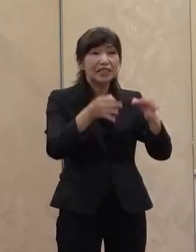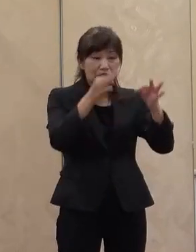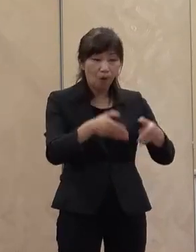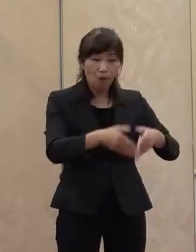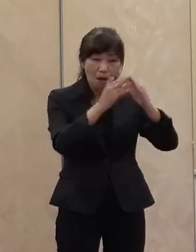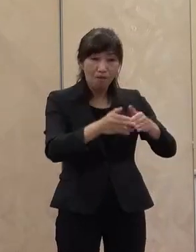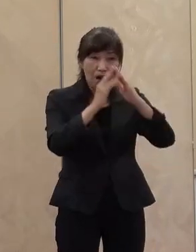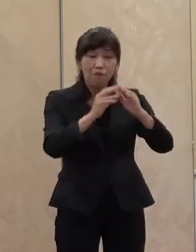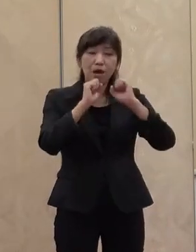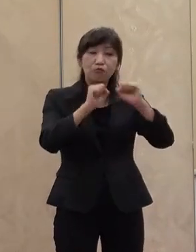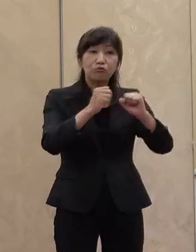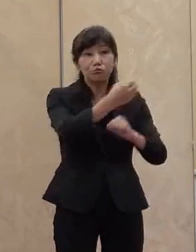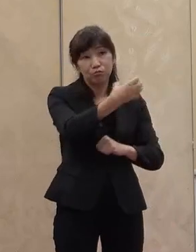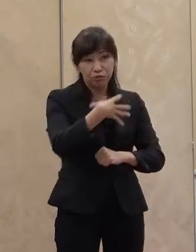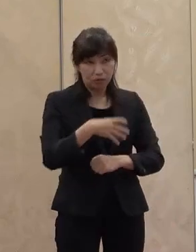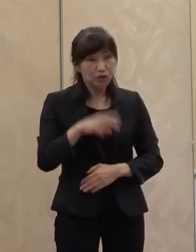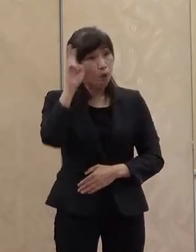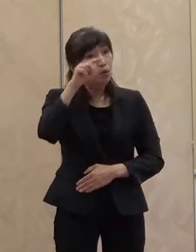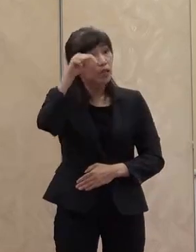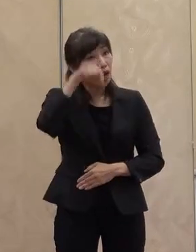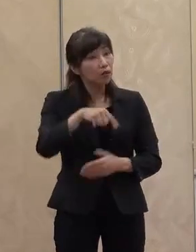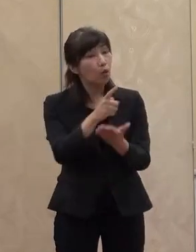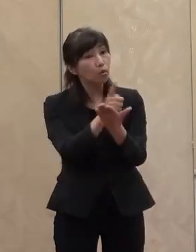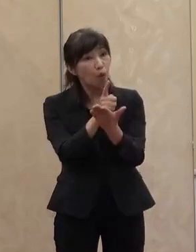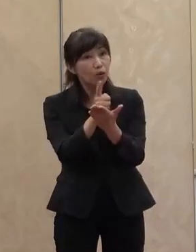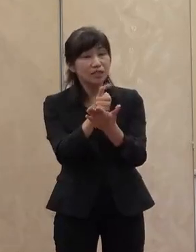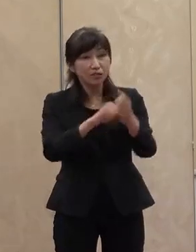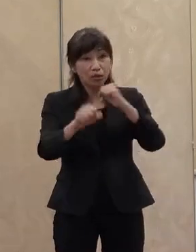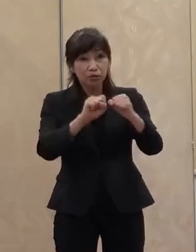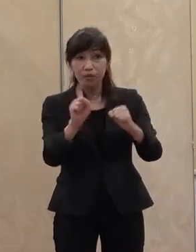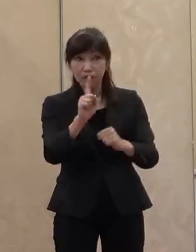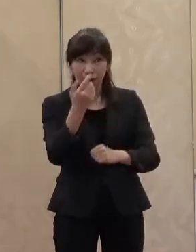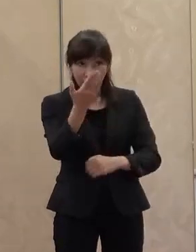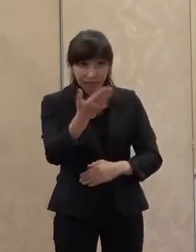ったんですけれども、大阪府としてはどのような方針で取り組まれますか？